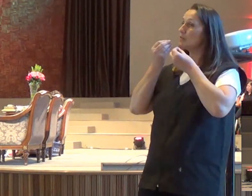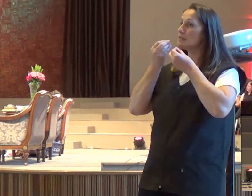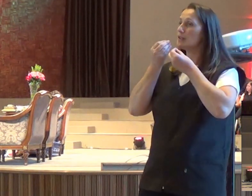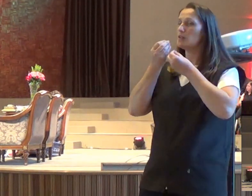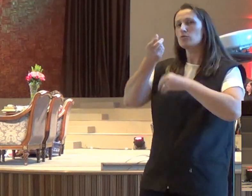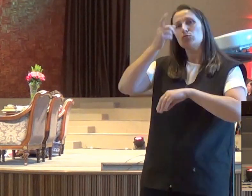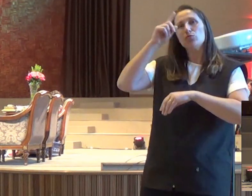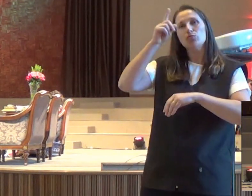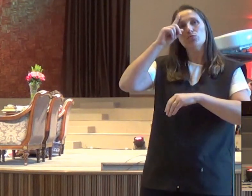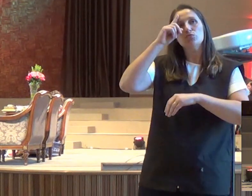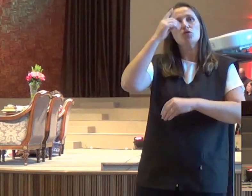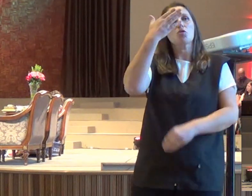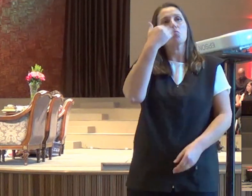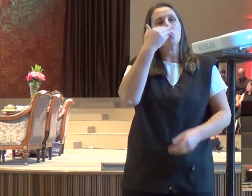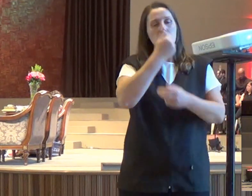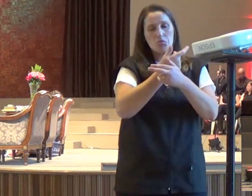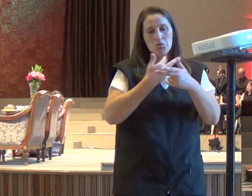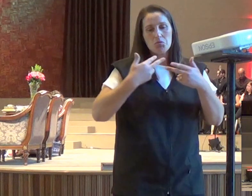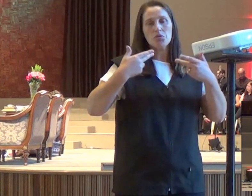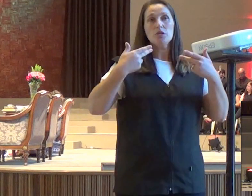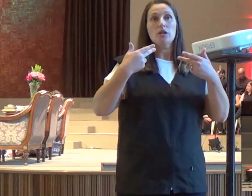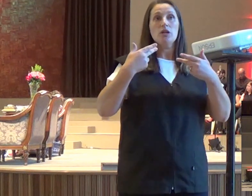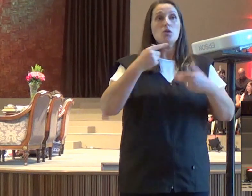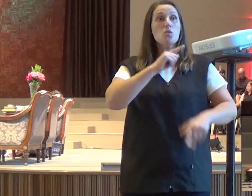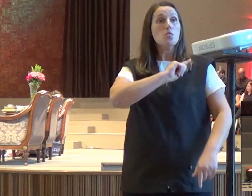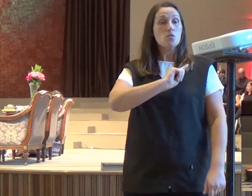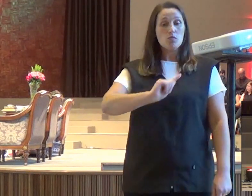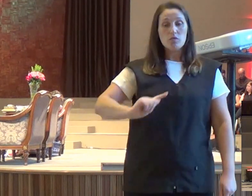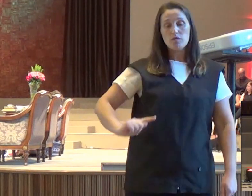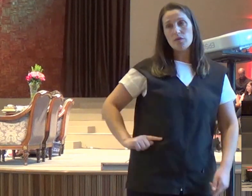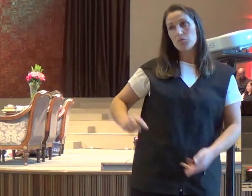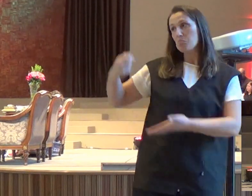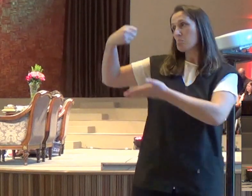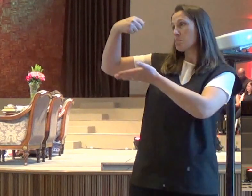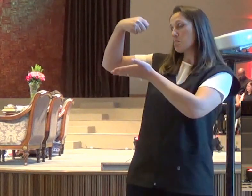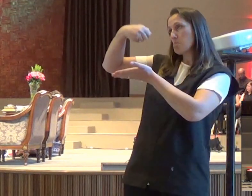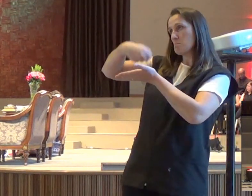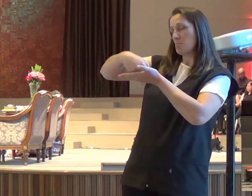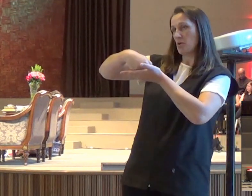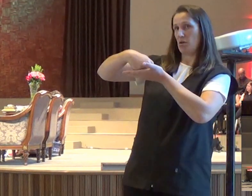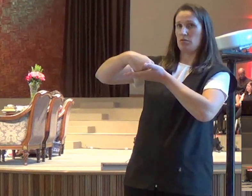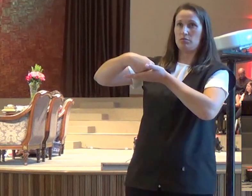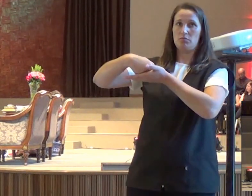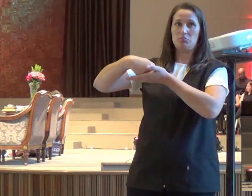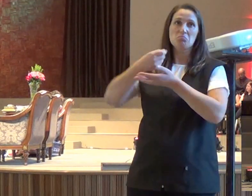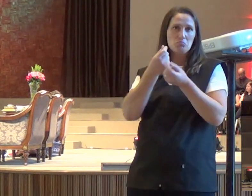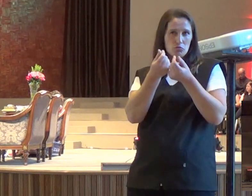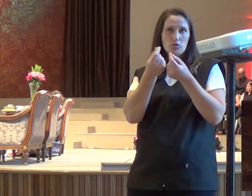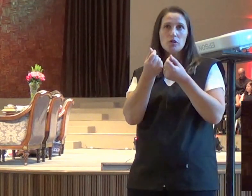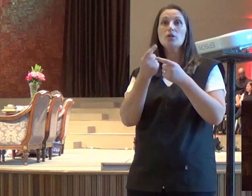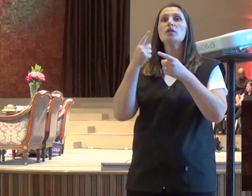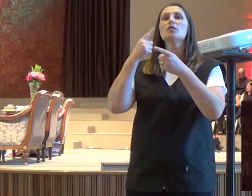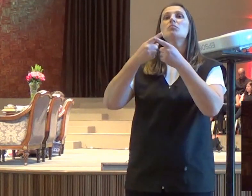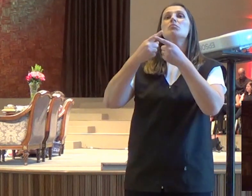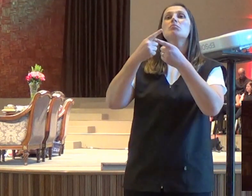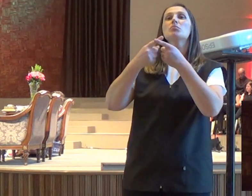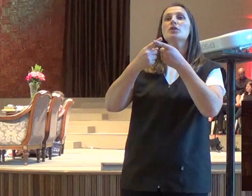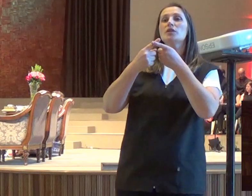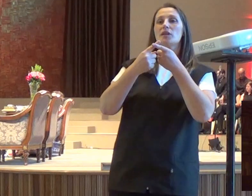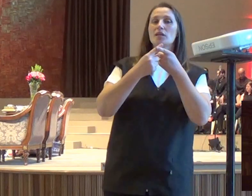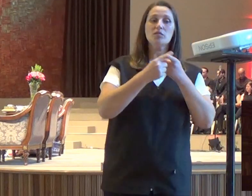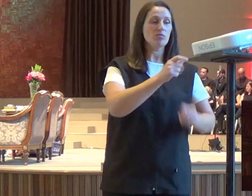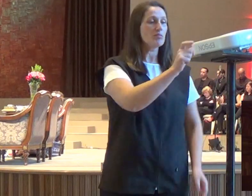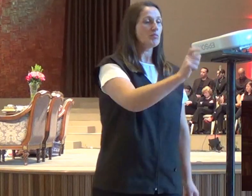pão diário, e o governo nos paga uma pensão, por que nós mantemos o papai aqui?